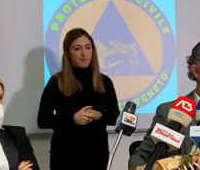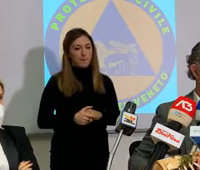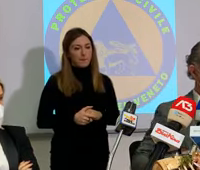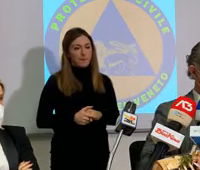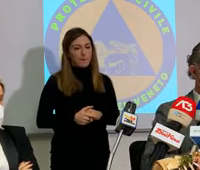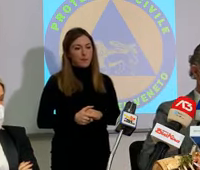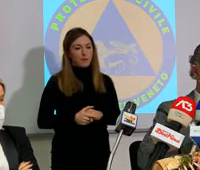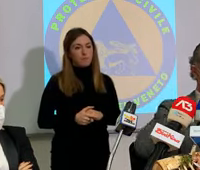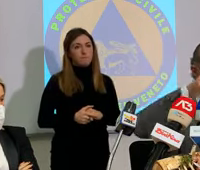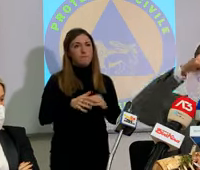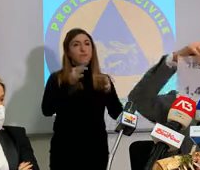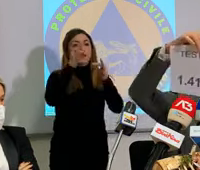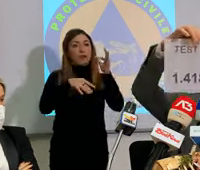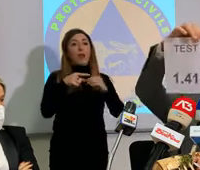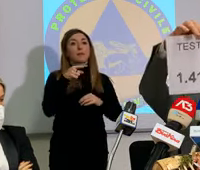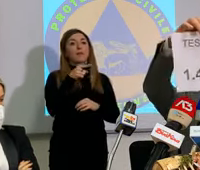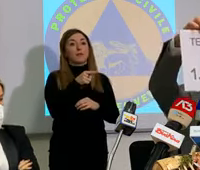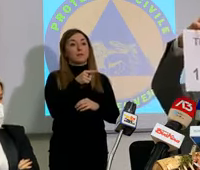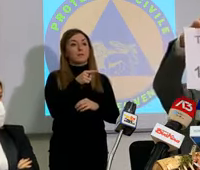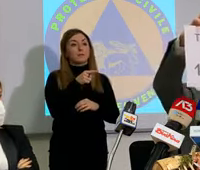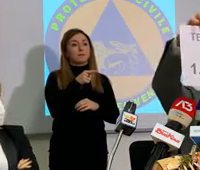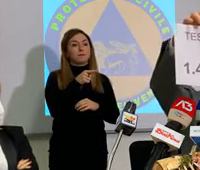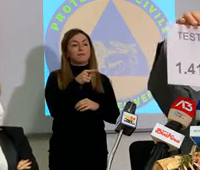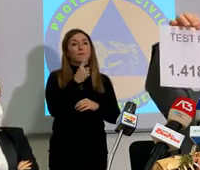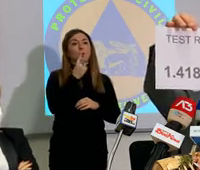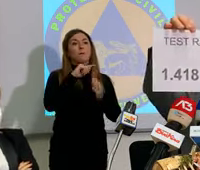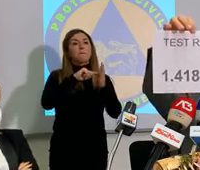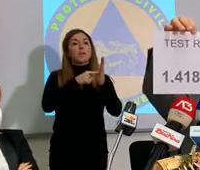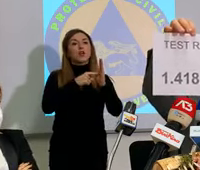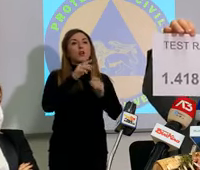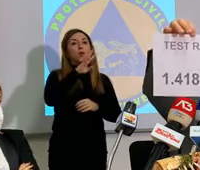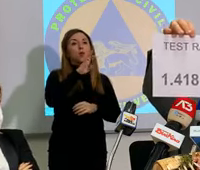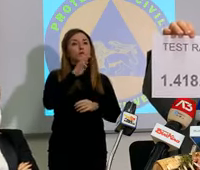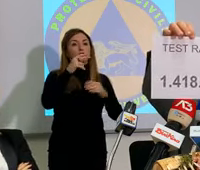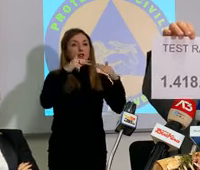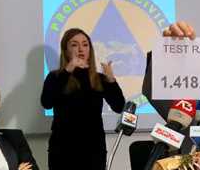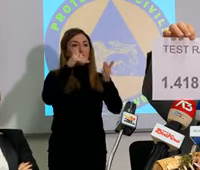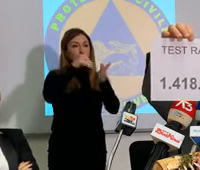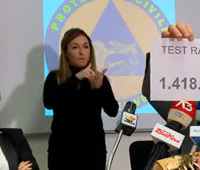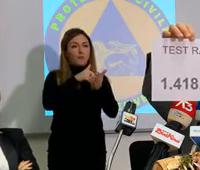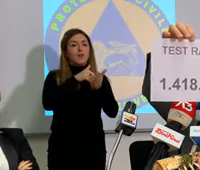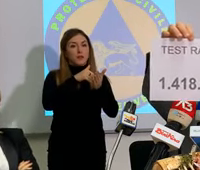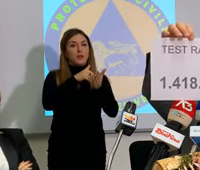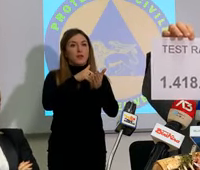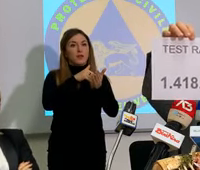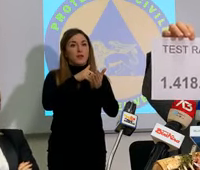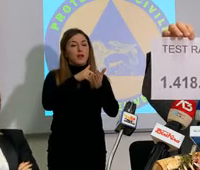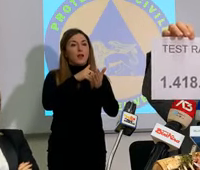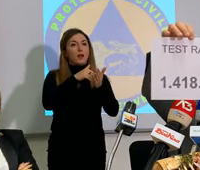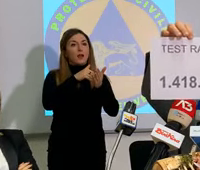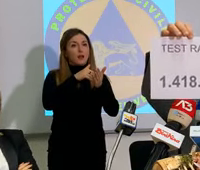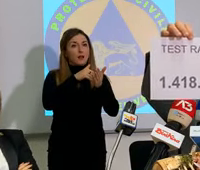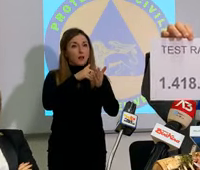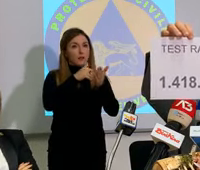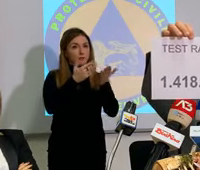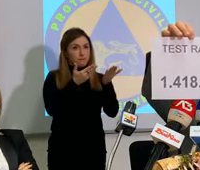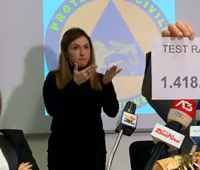i rapidi sono 1.418.000 15 sono i 34mila 5 35